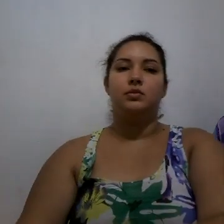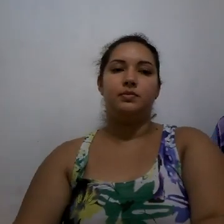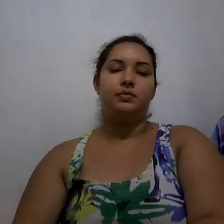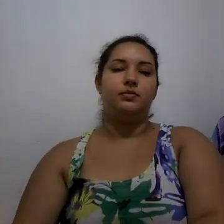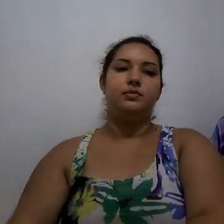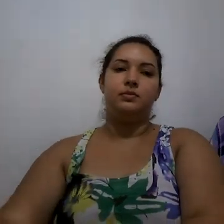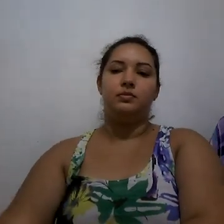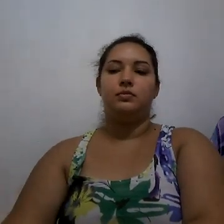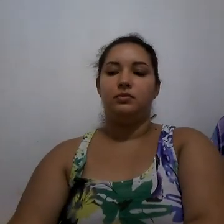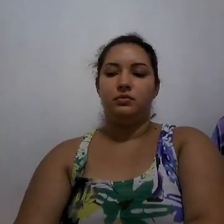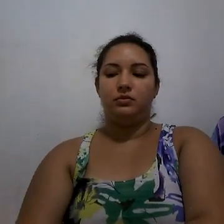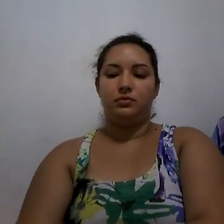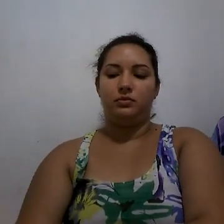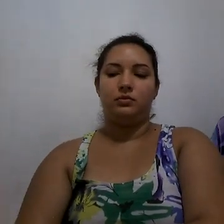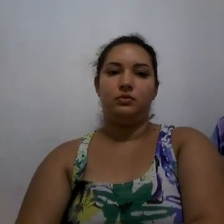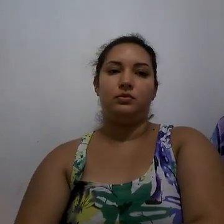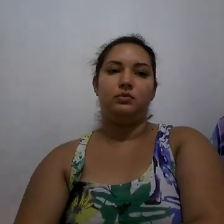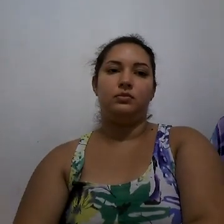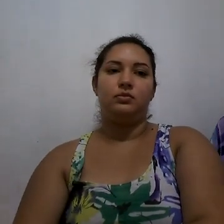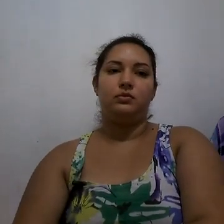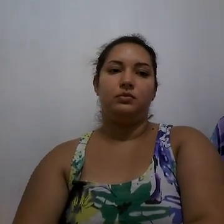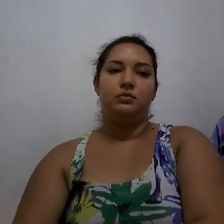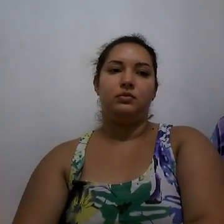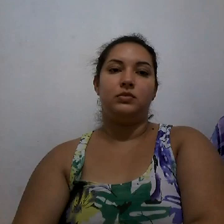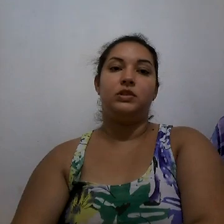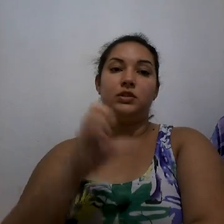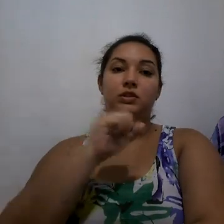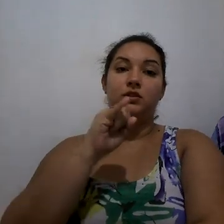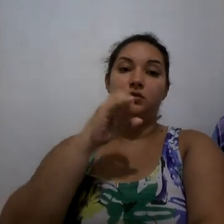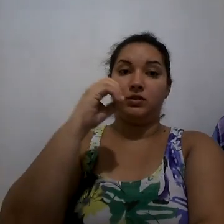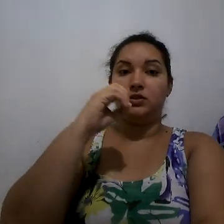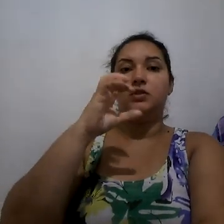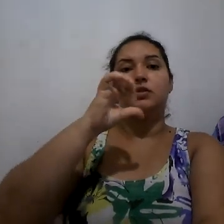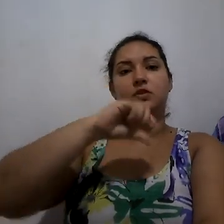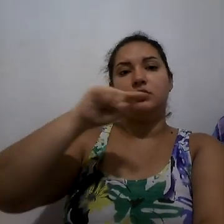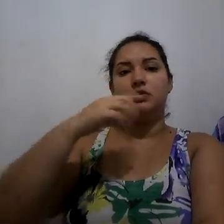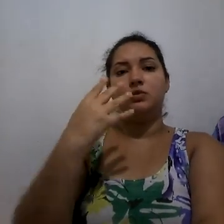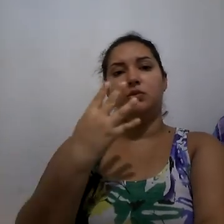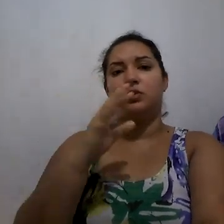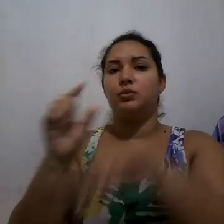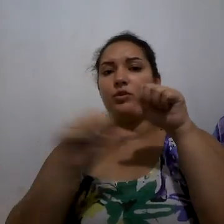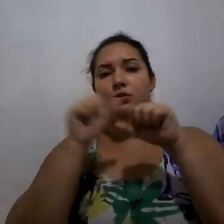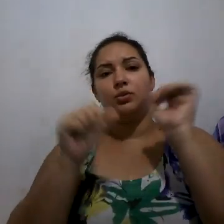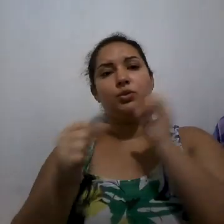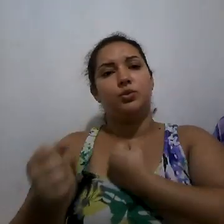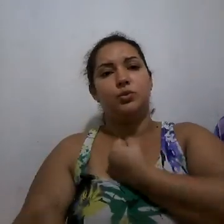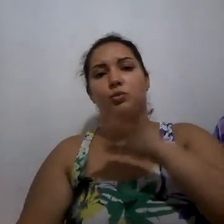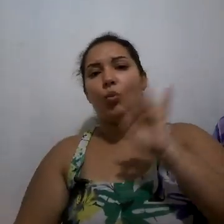5 maior que 5, né? Se fosse um zero aqui, ia ficar 9,4. A gente não ia alterar o arredondamento do número, a gente não ia mudar lá o número